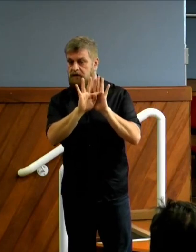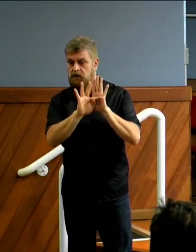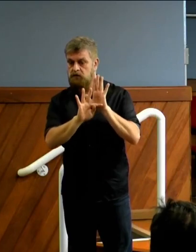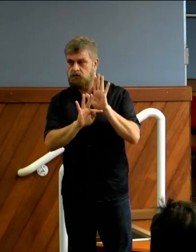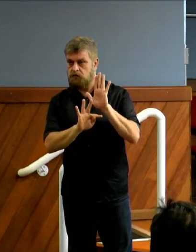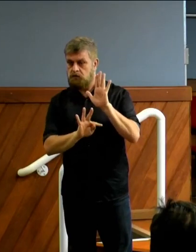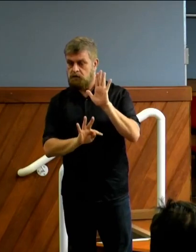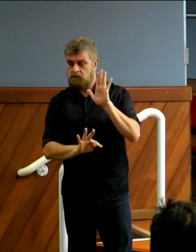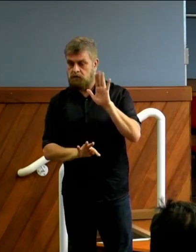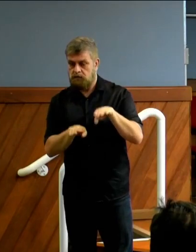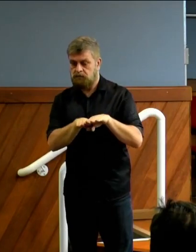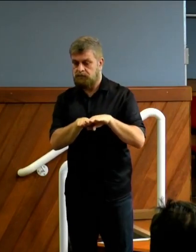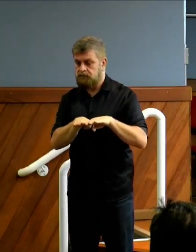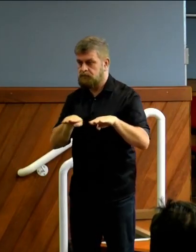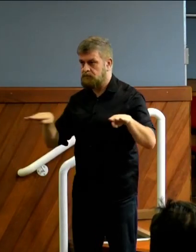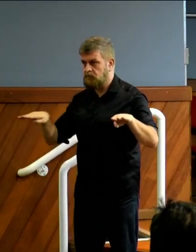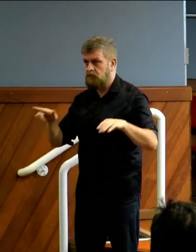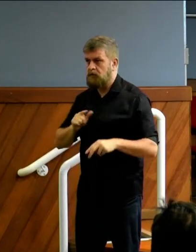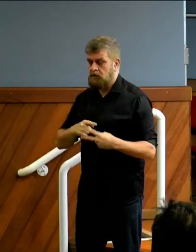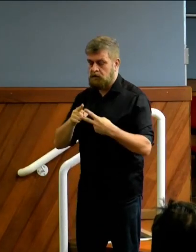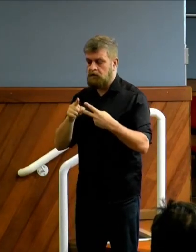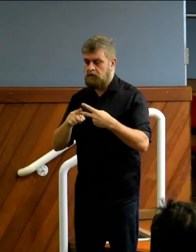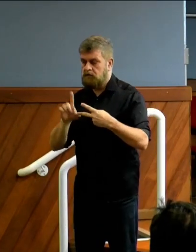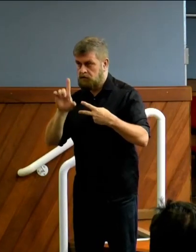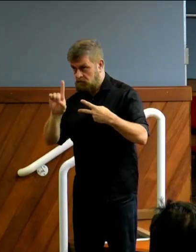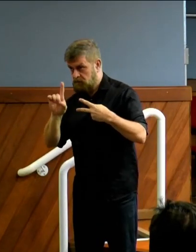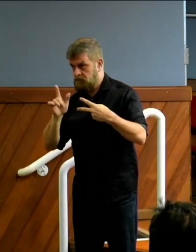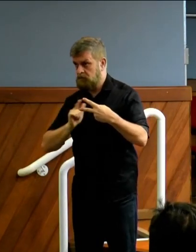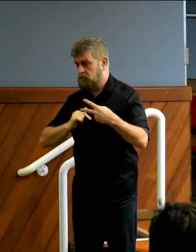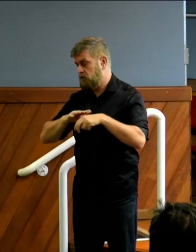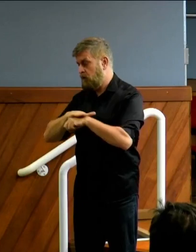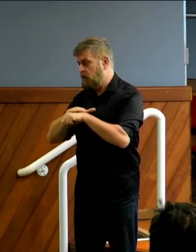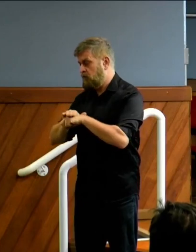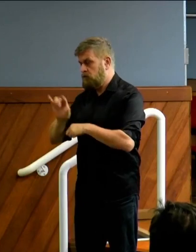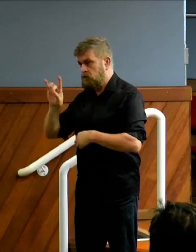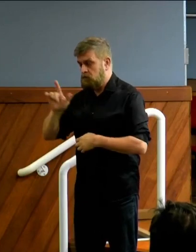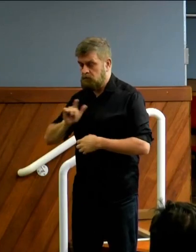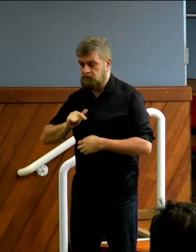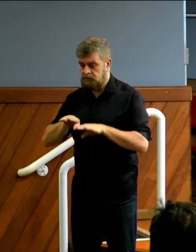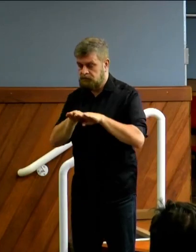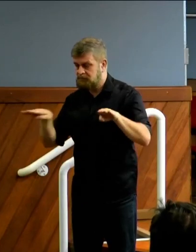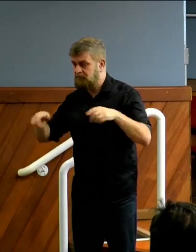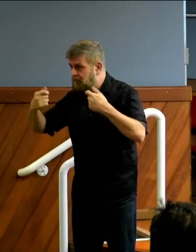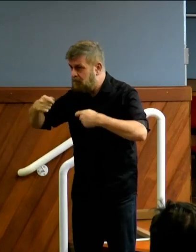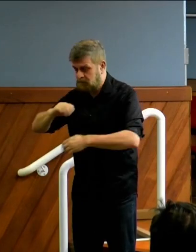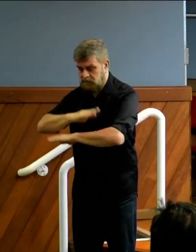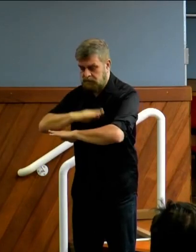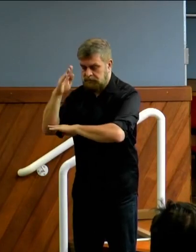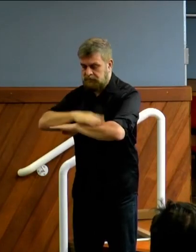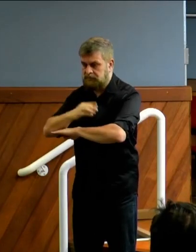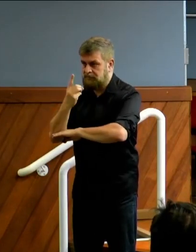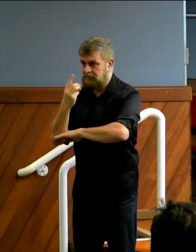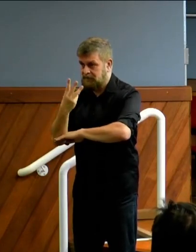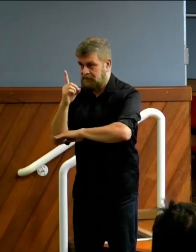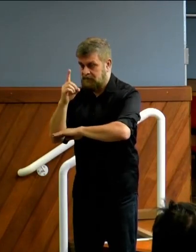são planos, vamos chamar de bidimensional, que não é, a gente já conversou sobre, né? Mas que são planos, preciso? Não, eu